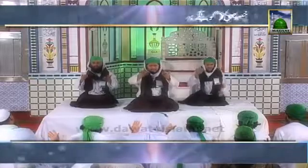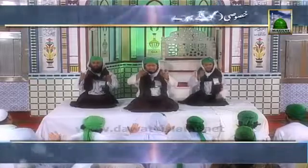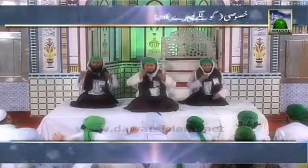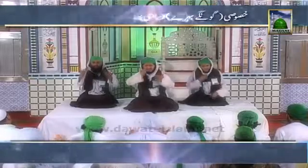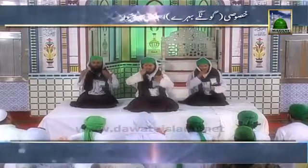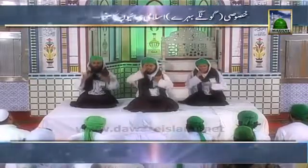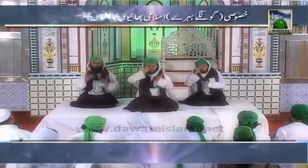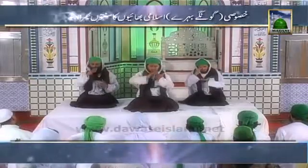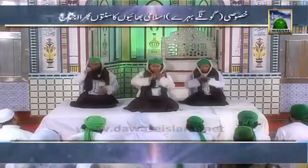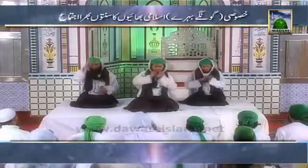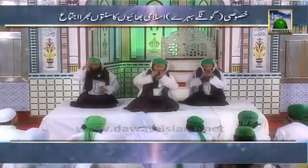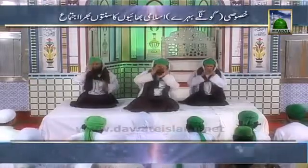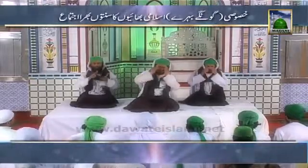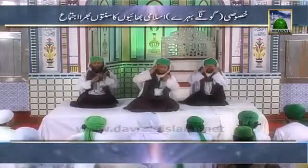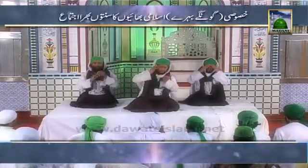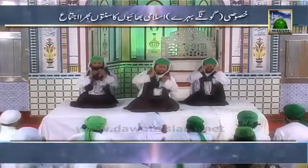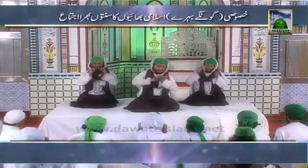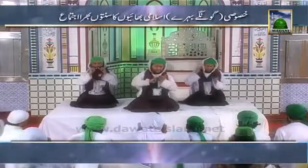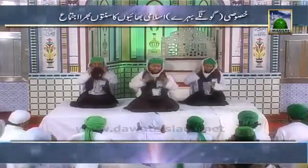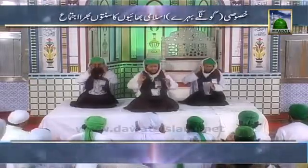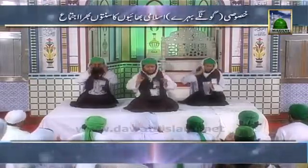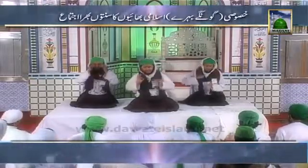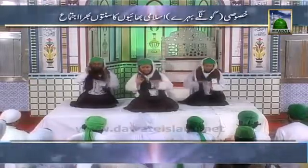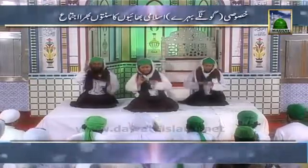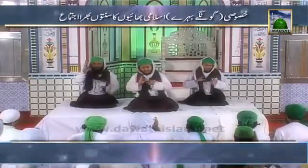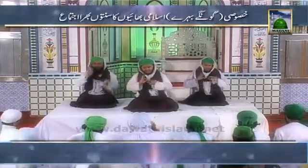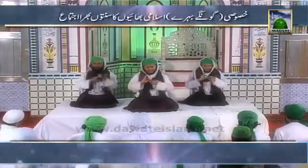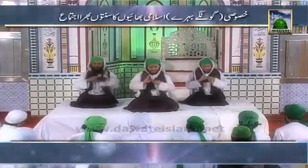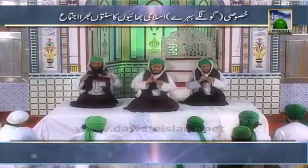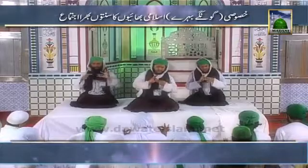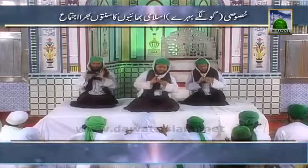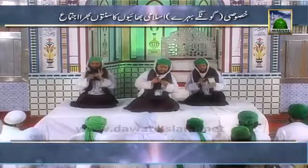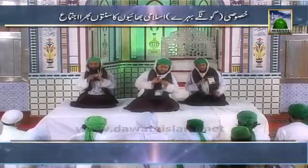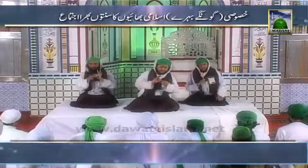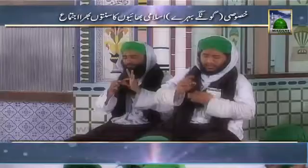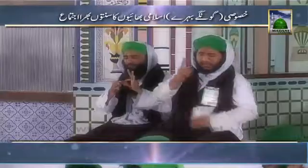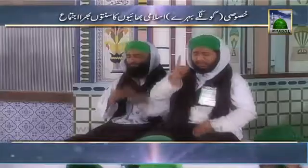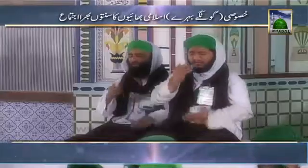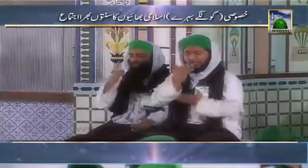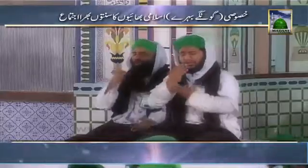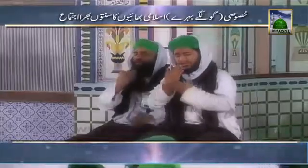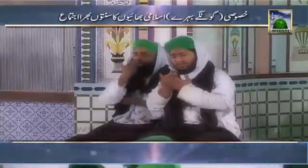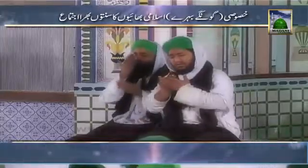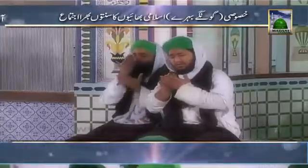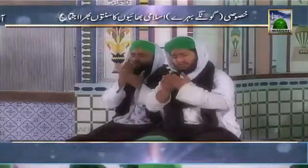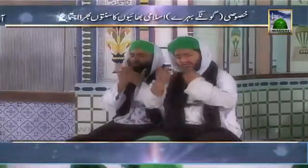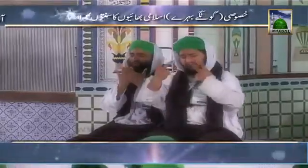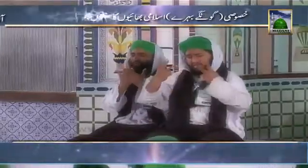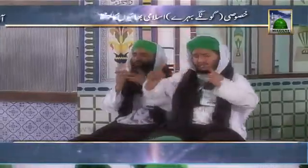کہ محبوب کی امت میں، شکر ادا ہو کیوں